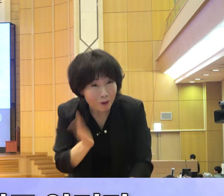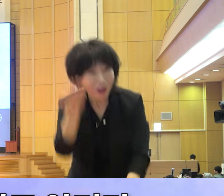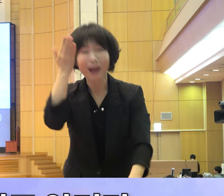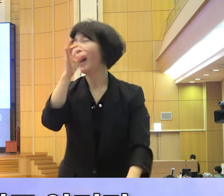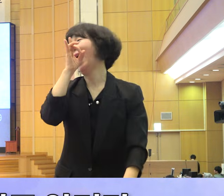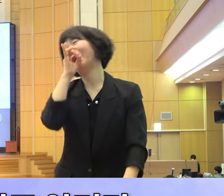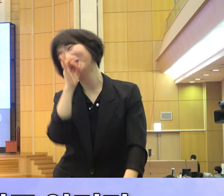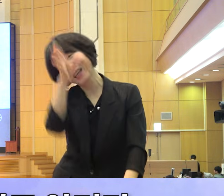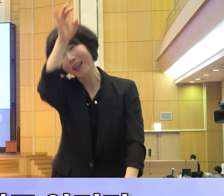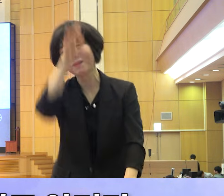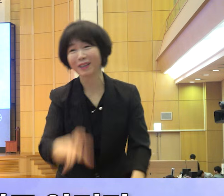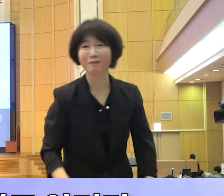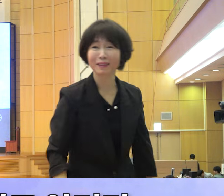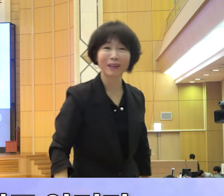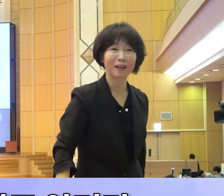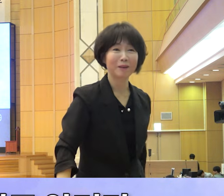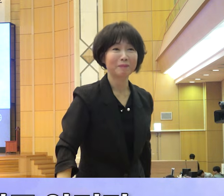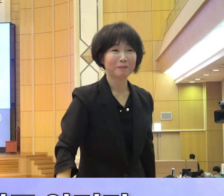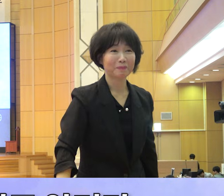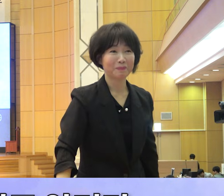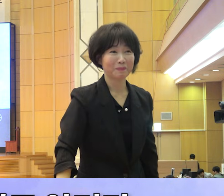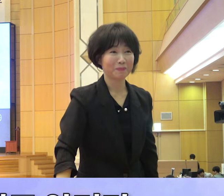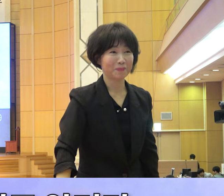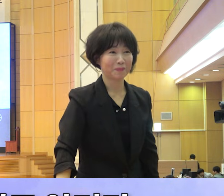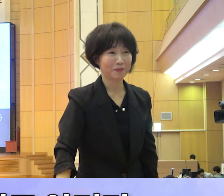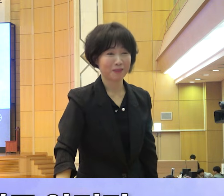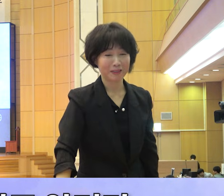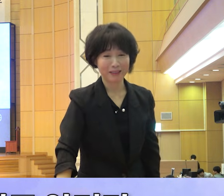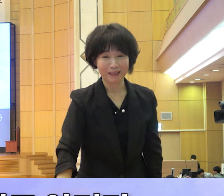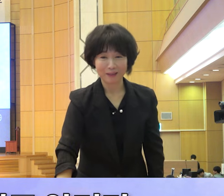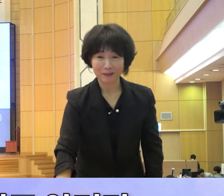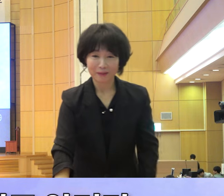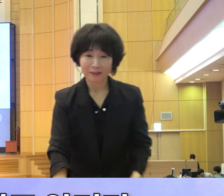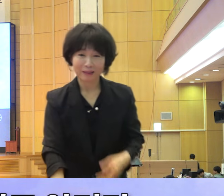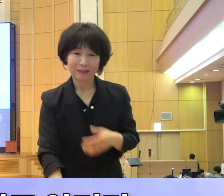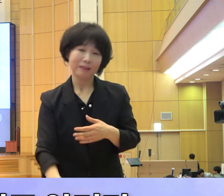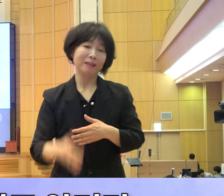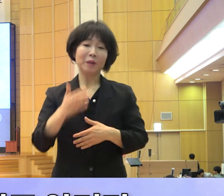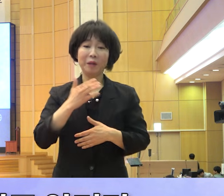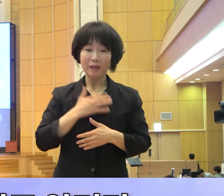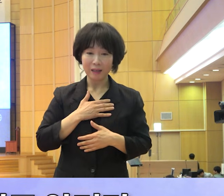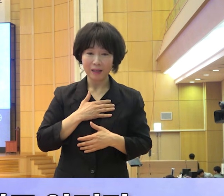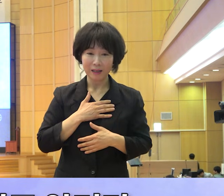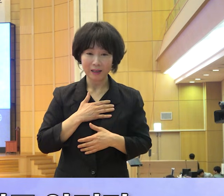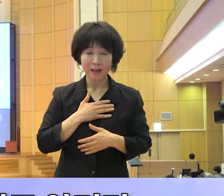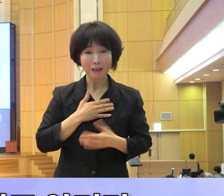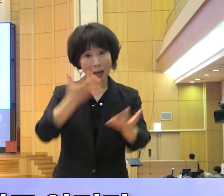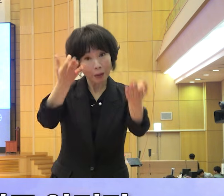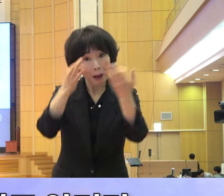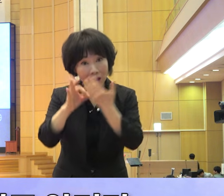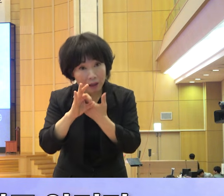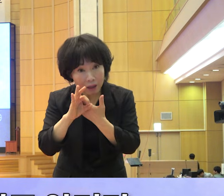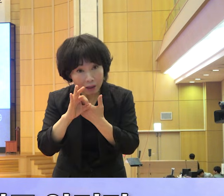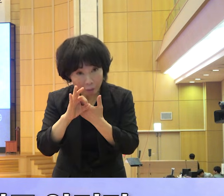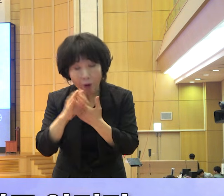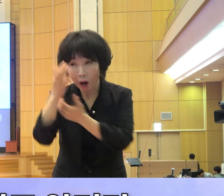요한복음 14장 10절 넘어가면 내가 아버지 안에 거하고 나를 알았으면 아버지도 알았고 나를 보았으면 아버지를 보았다. 그러면서